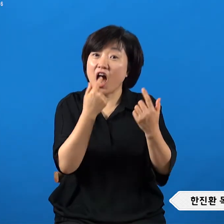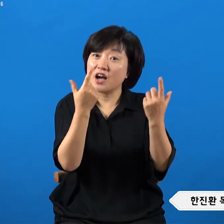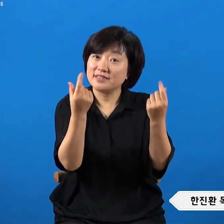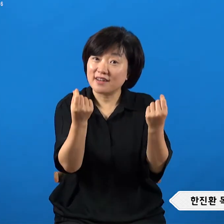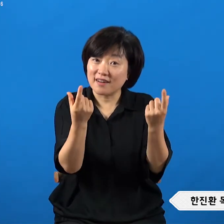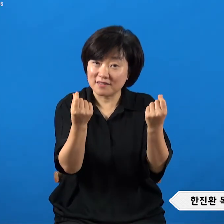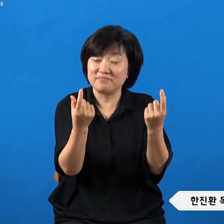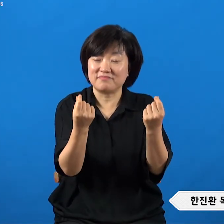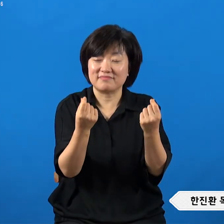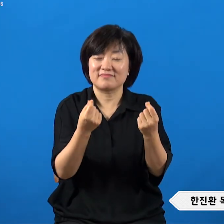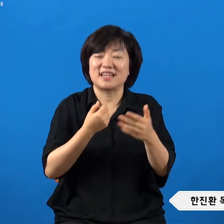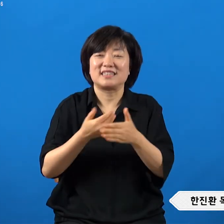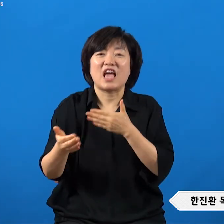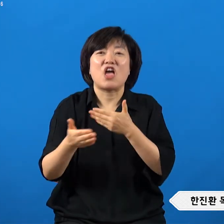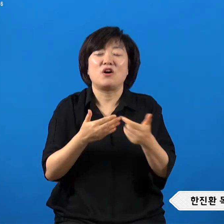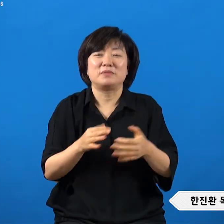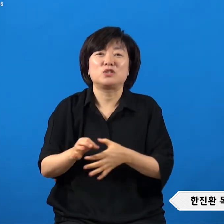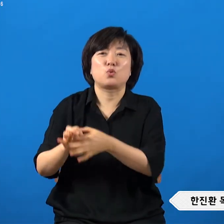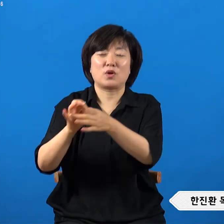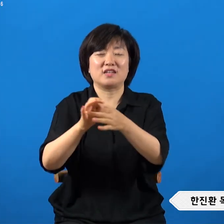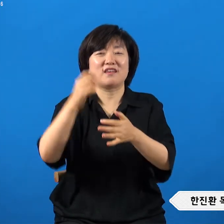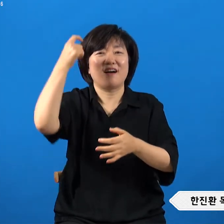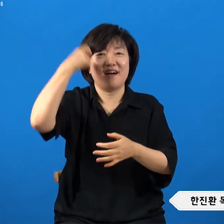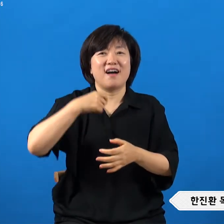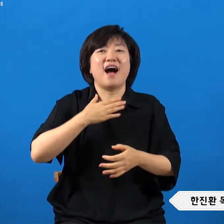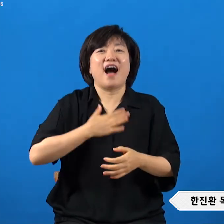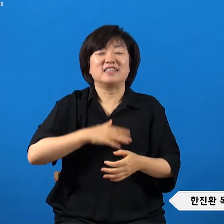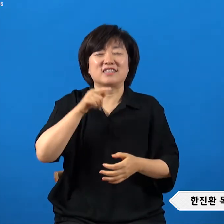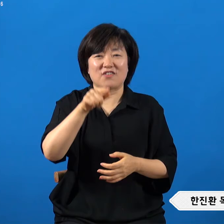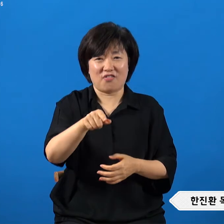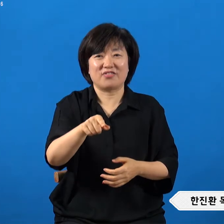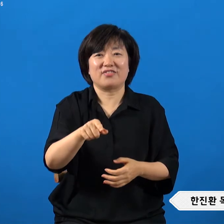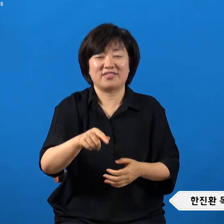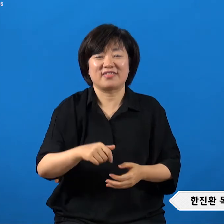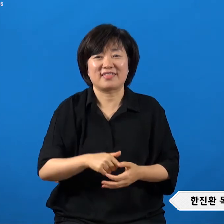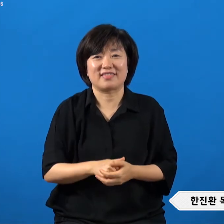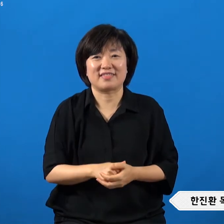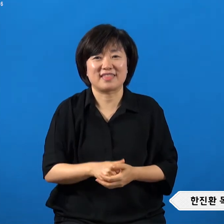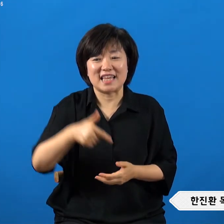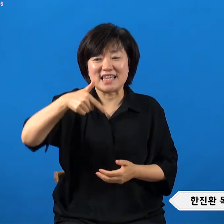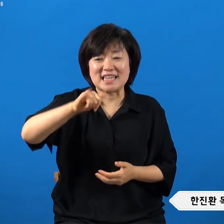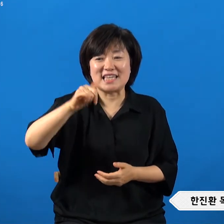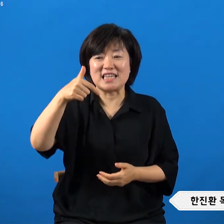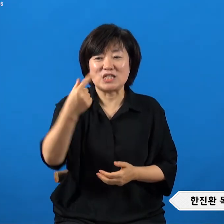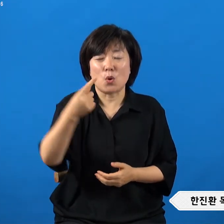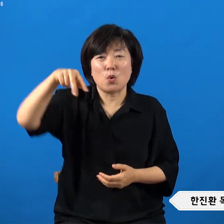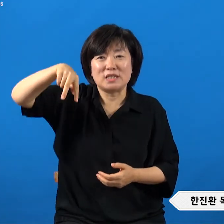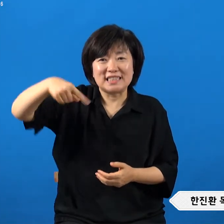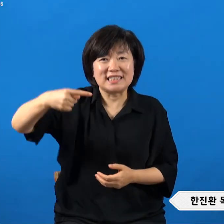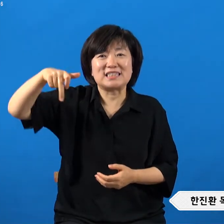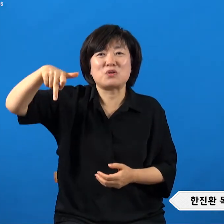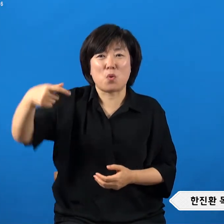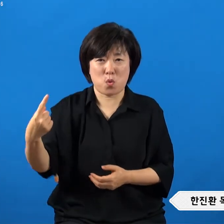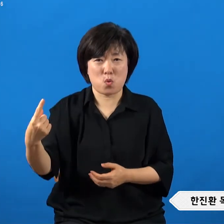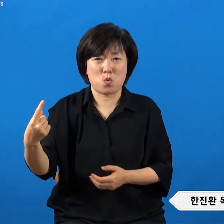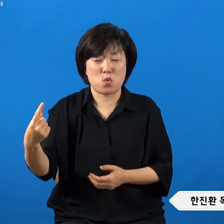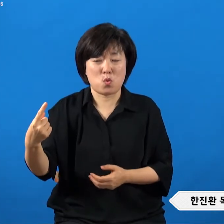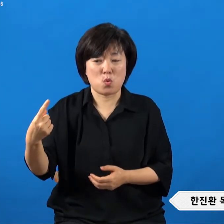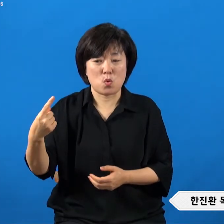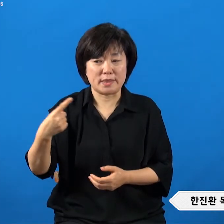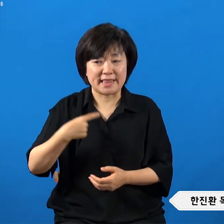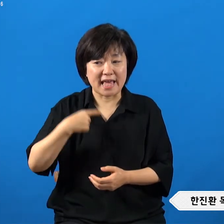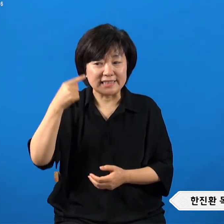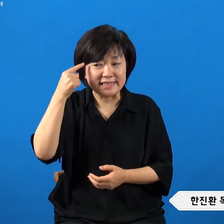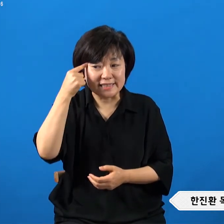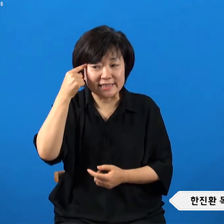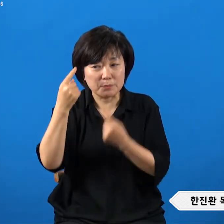자, 그렇게 체험을 통해서 아는 것이 기노스코입니다. 정말 우리 지식을 초월해 버려서